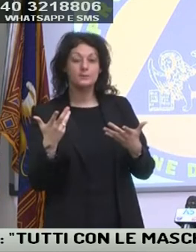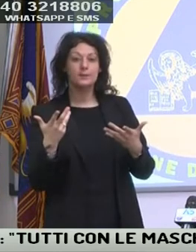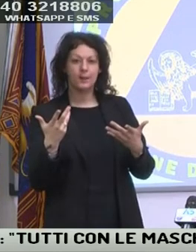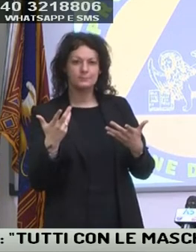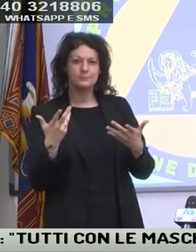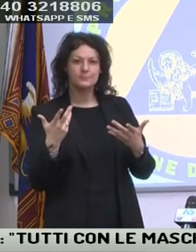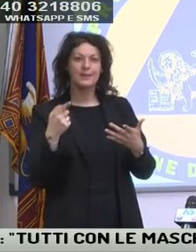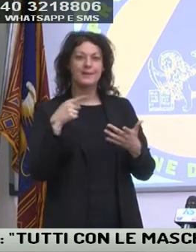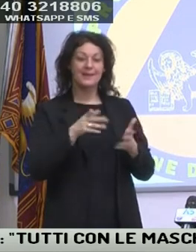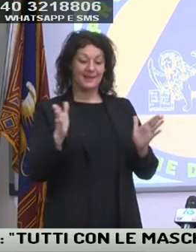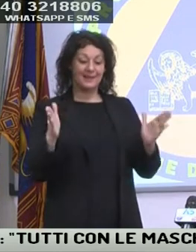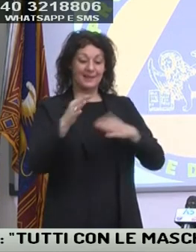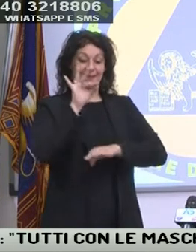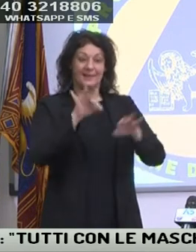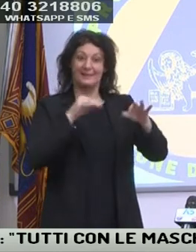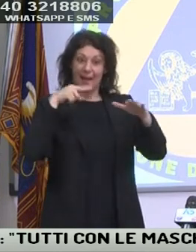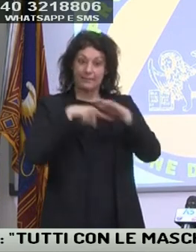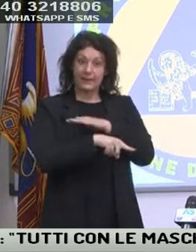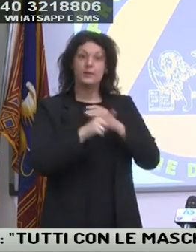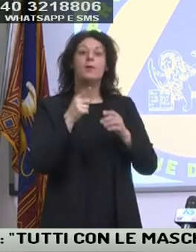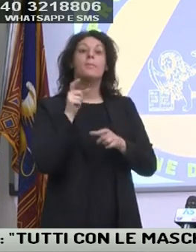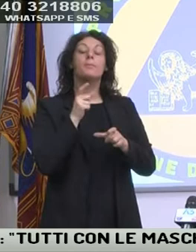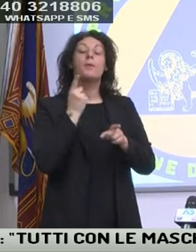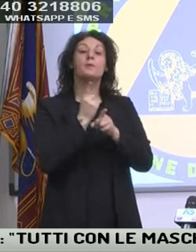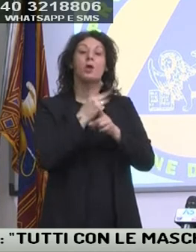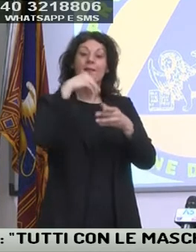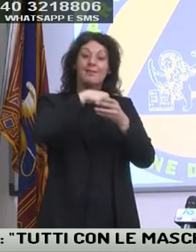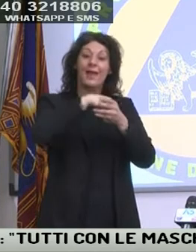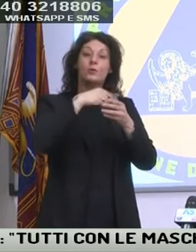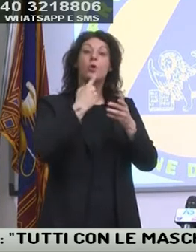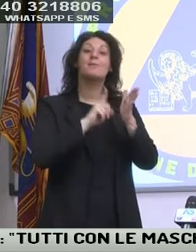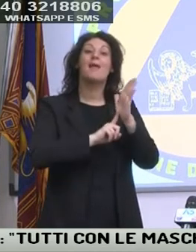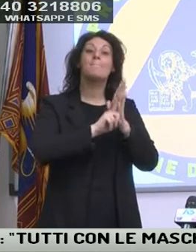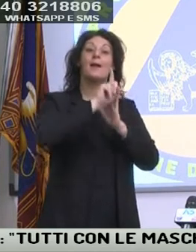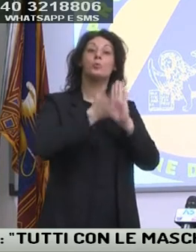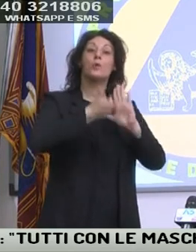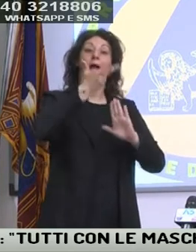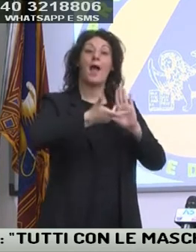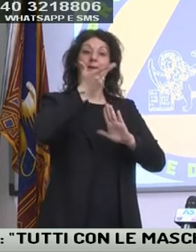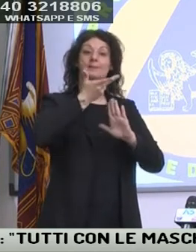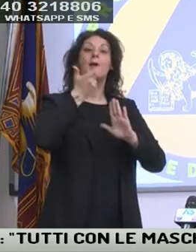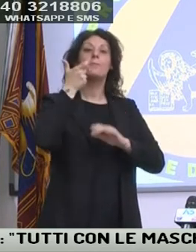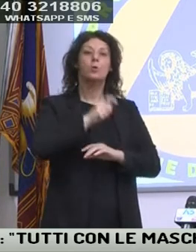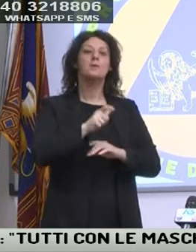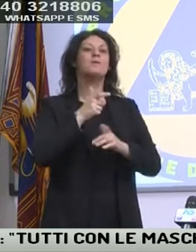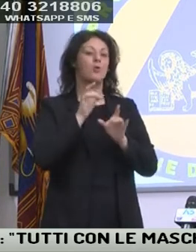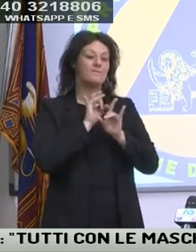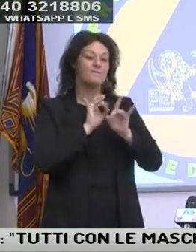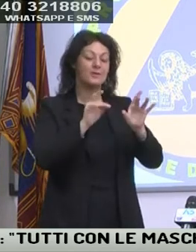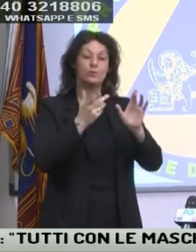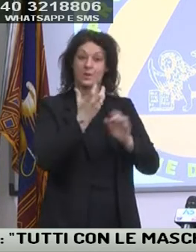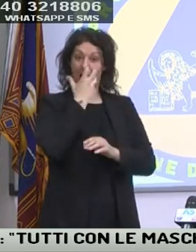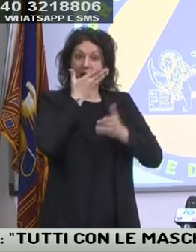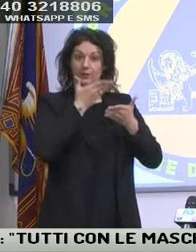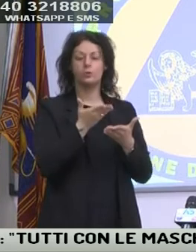bisognasse avere una temperatura alta nei luoghi dove si facevano le terapie, proprio perché il virus si inattivava in virtù